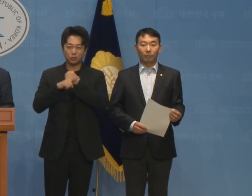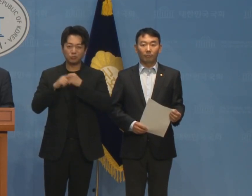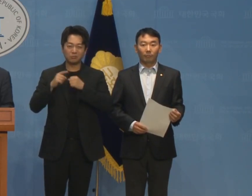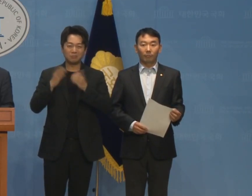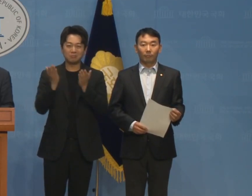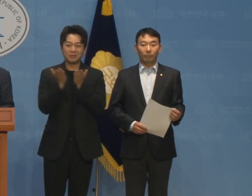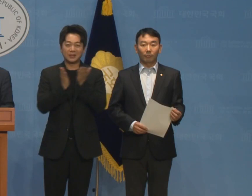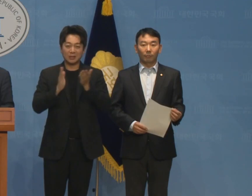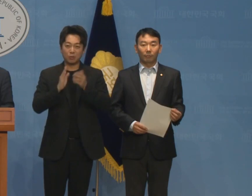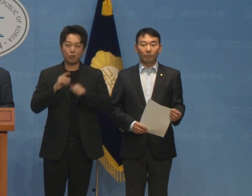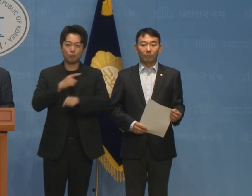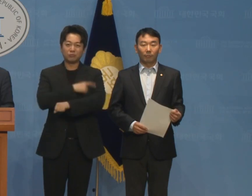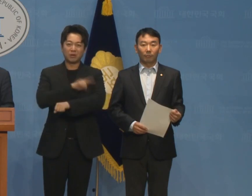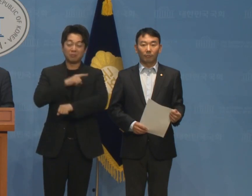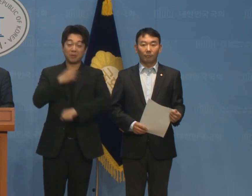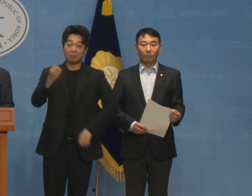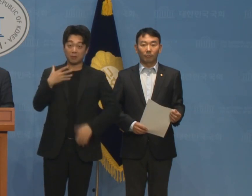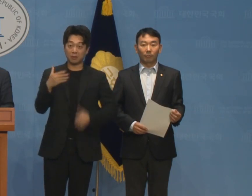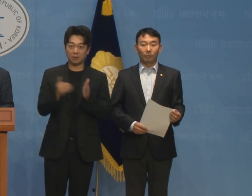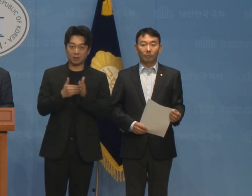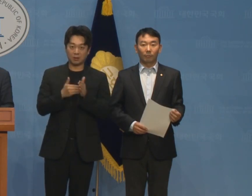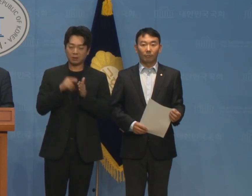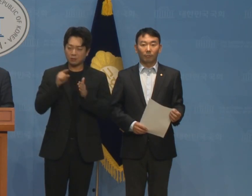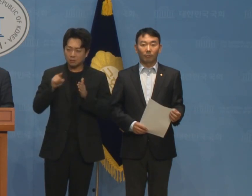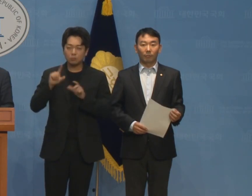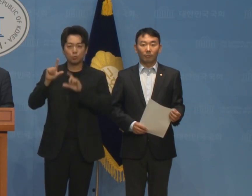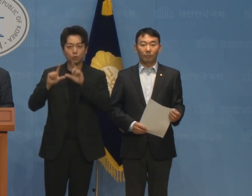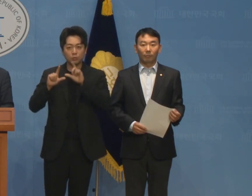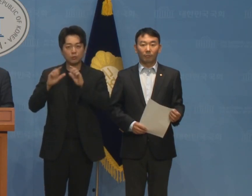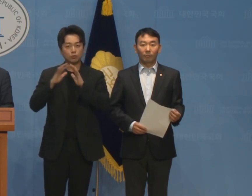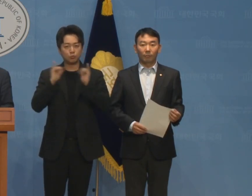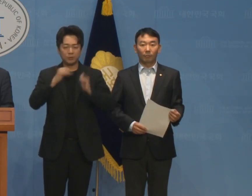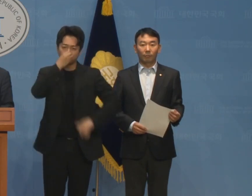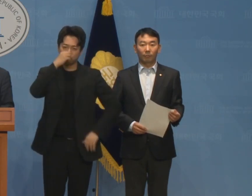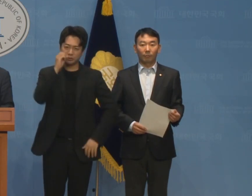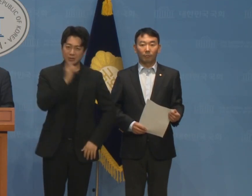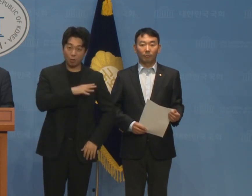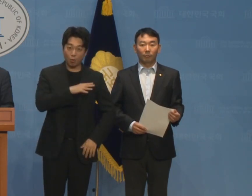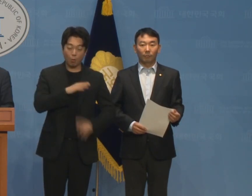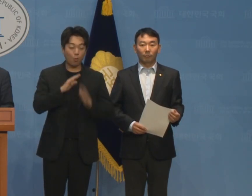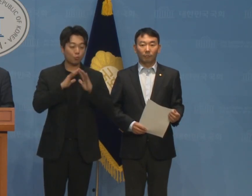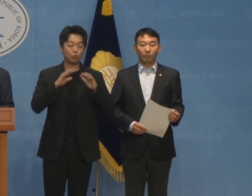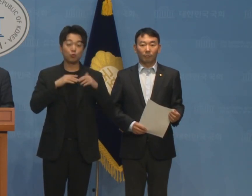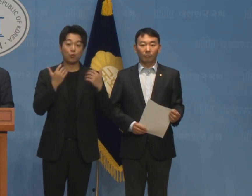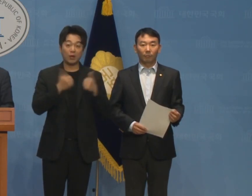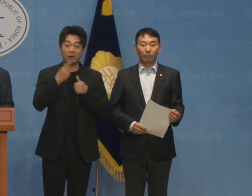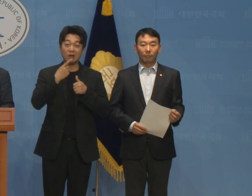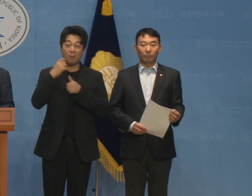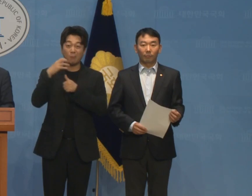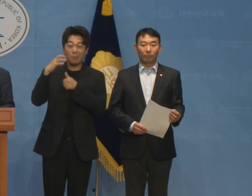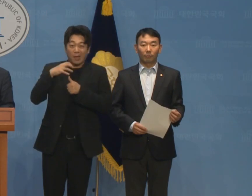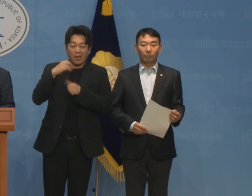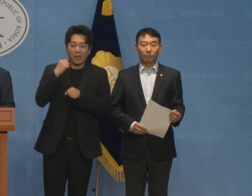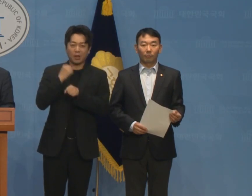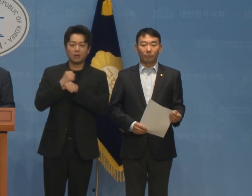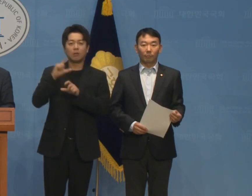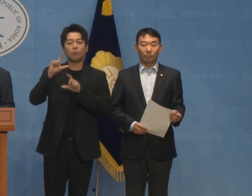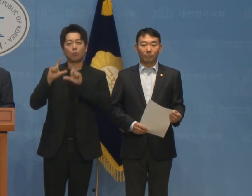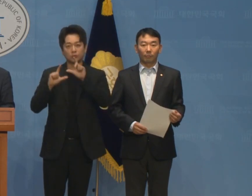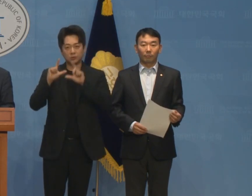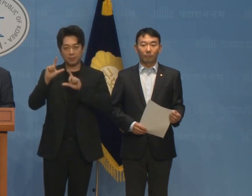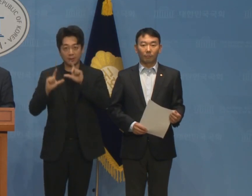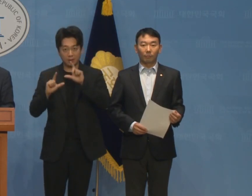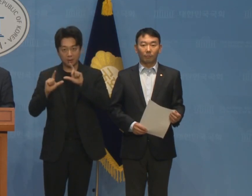했습니다. 얼마나 국민을 무시하고 국회를 겁박하는 내용까지 들어있어서 심한 유감을